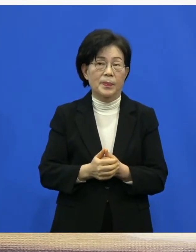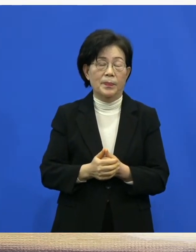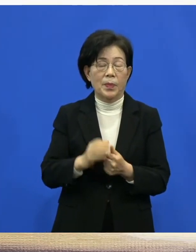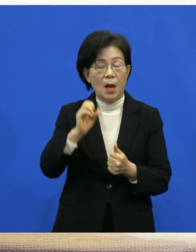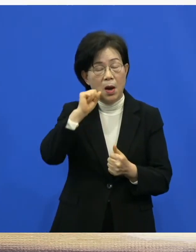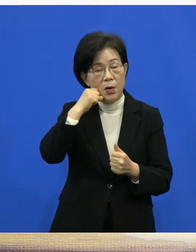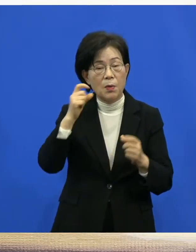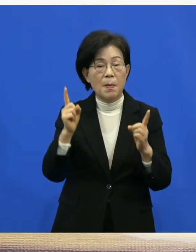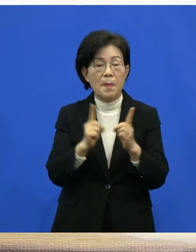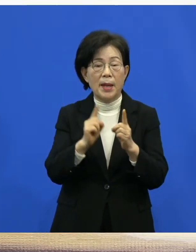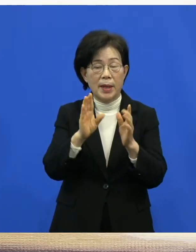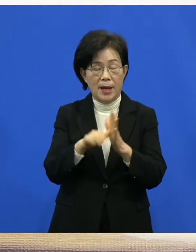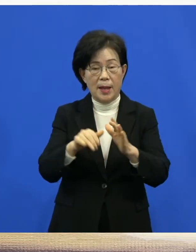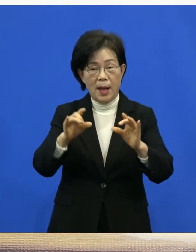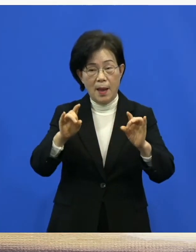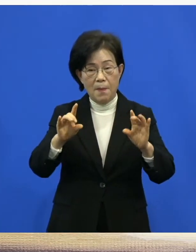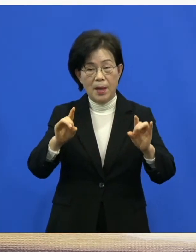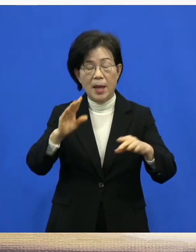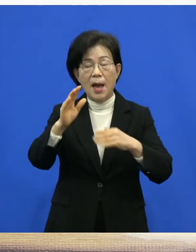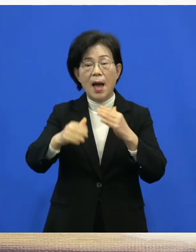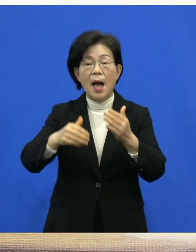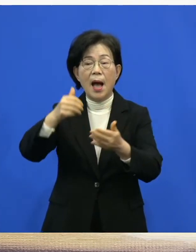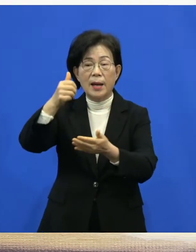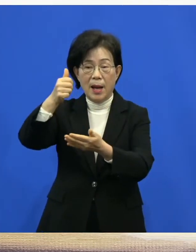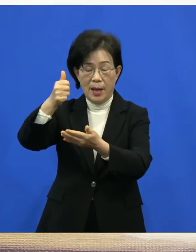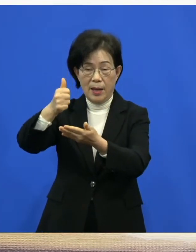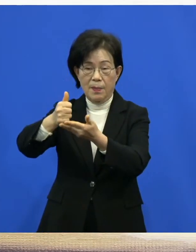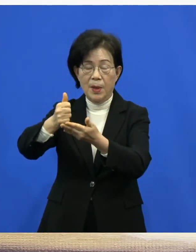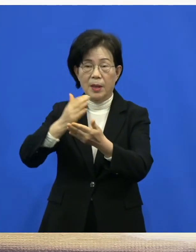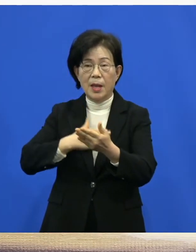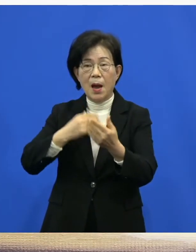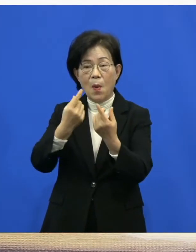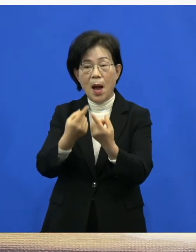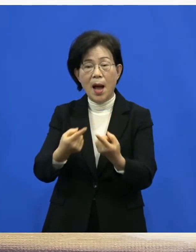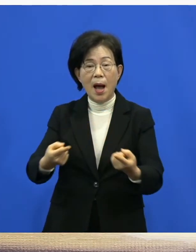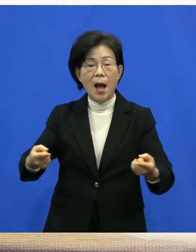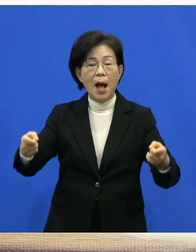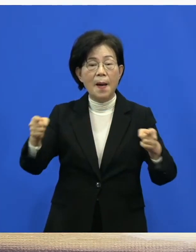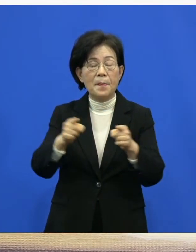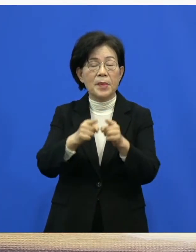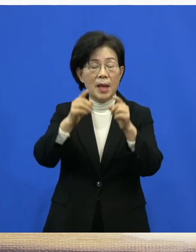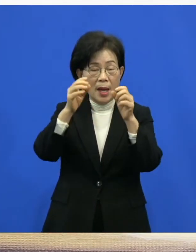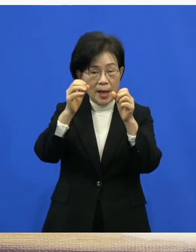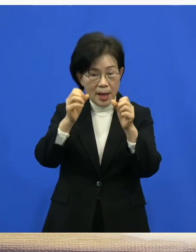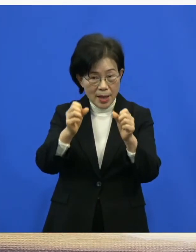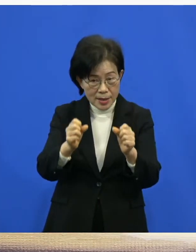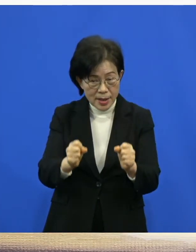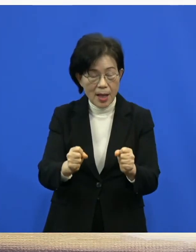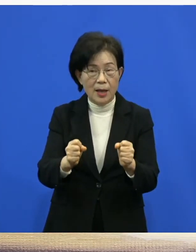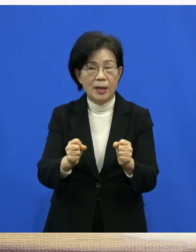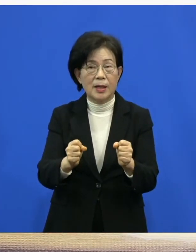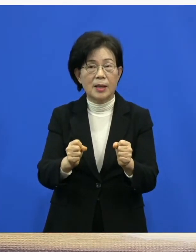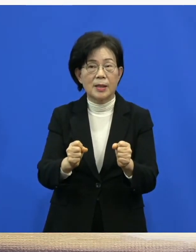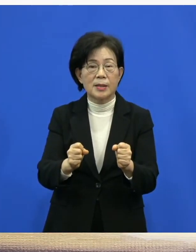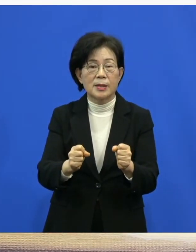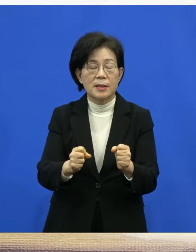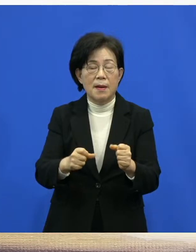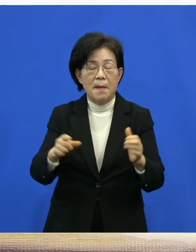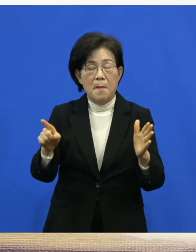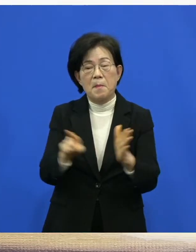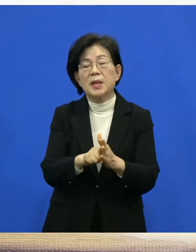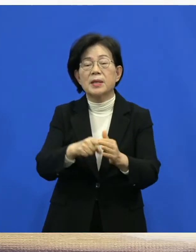어려운 일이 닥칠 때마다 하나님은 나와 함께 하신다는 것을 굳게